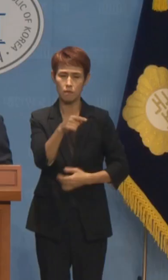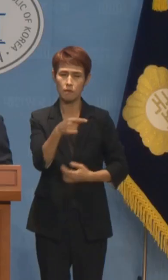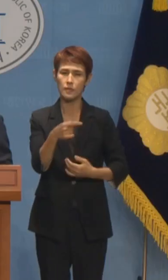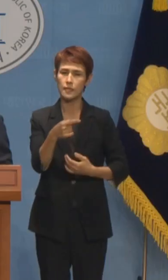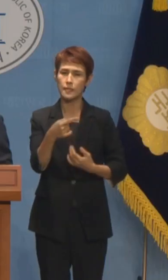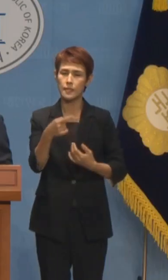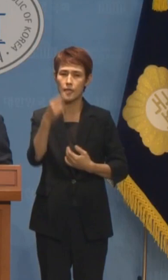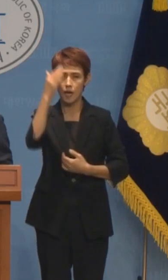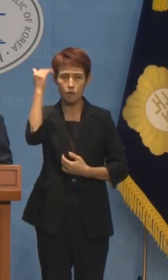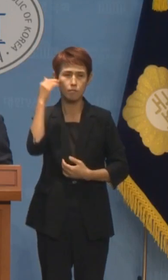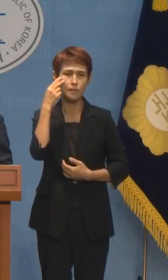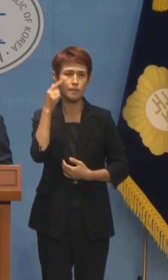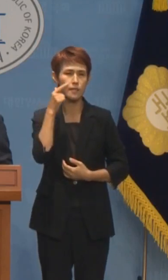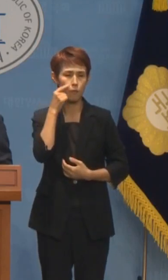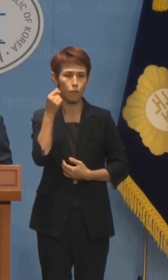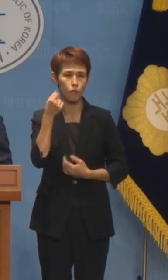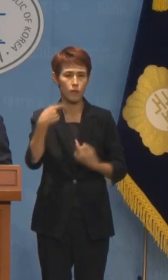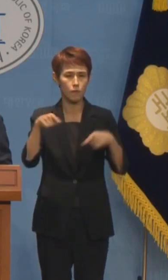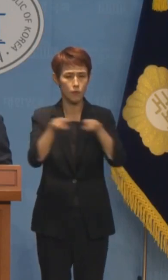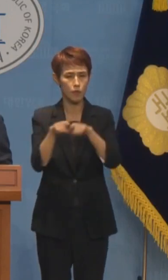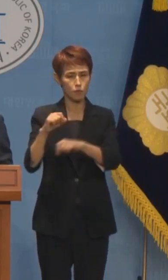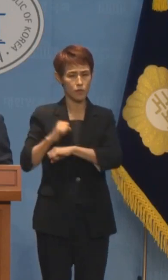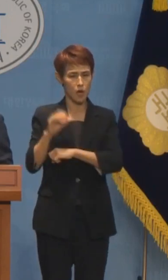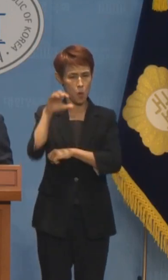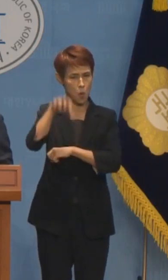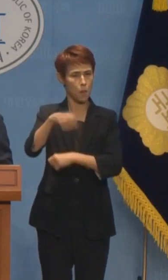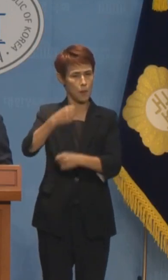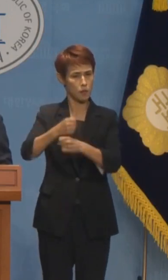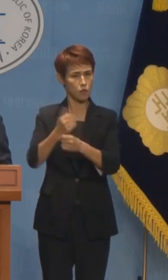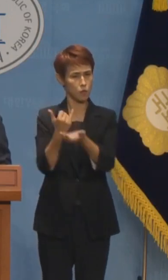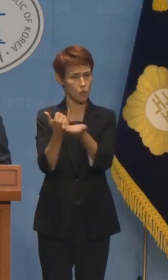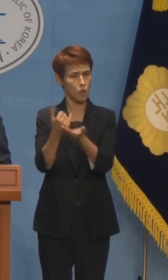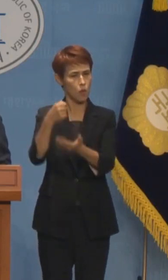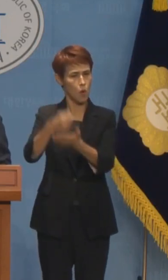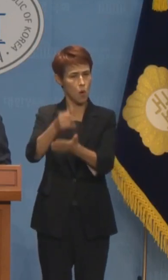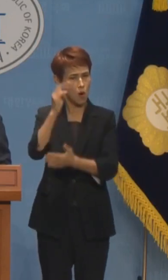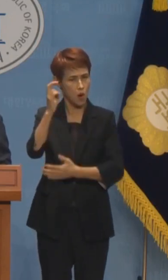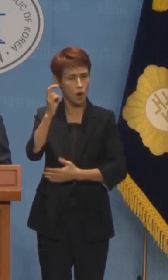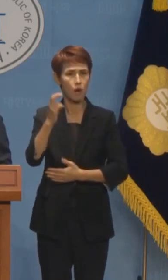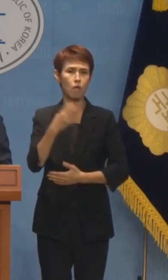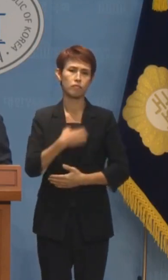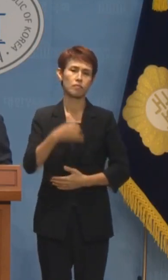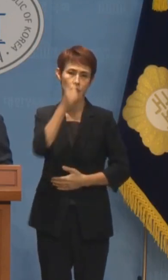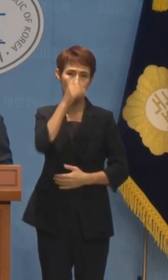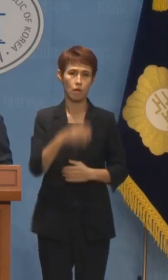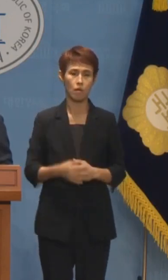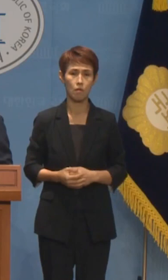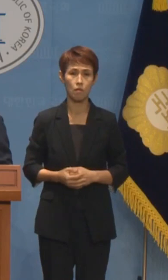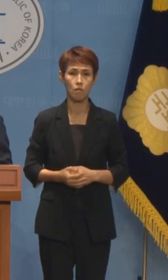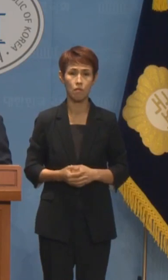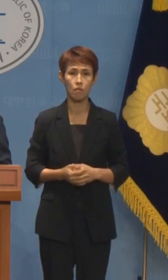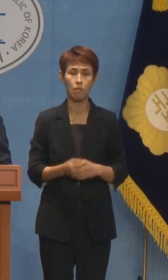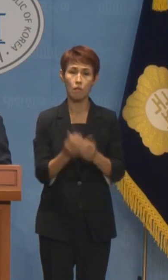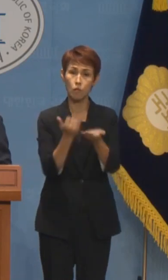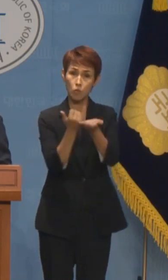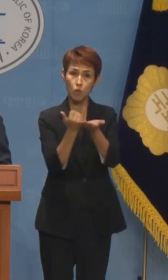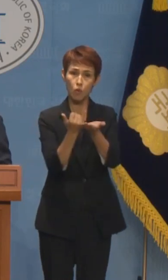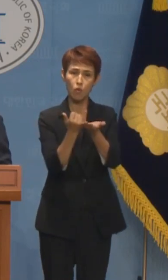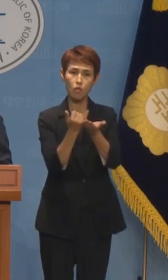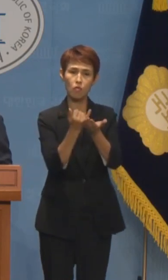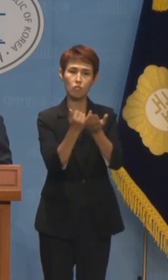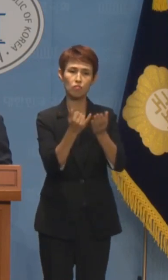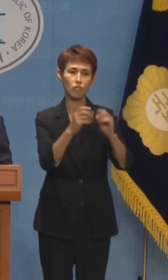공공공 만들 수 있다는 겁니다 독도를 자기네 땅이라고 우기는 일본 자위대가 일기를